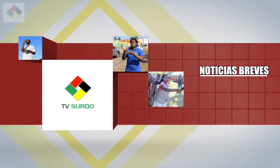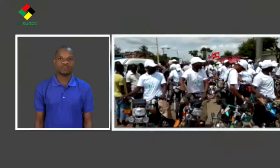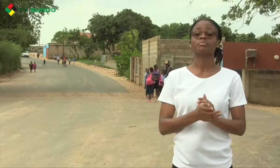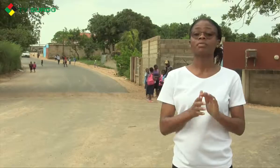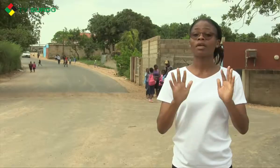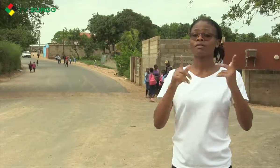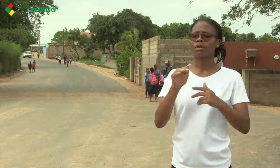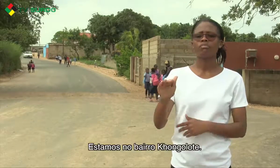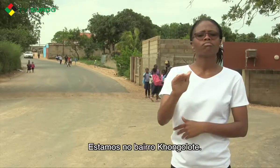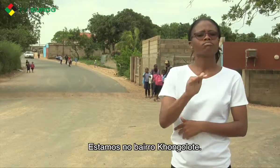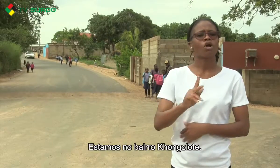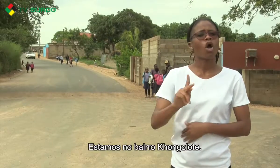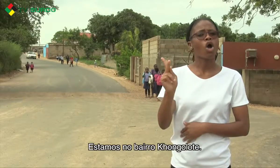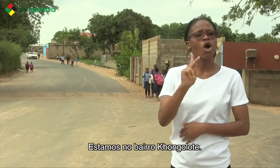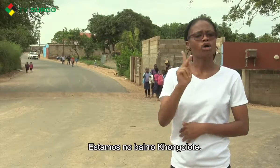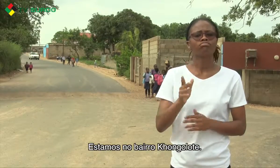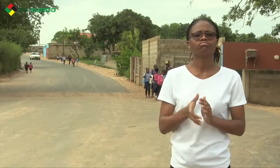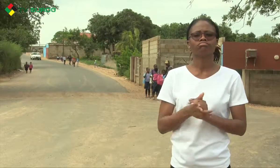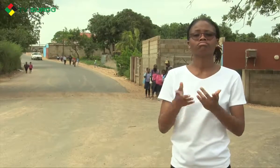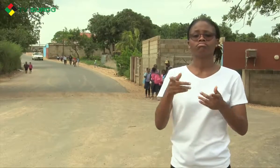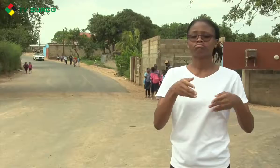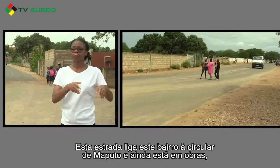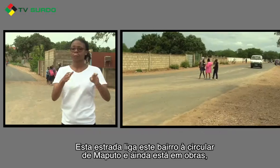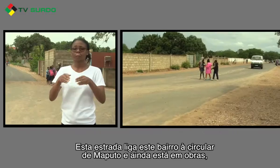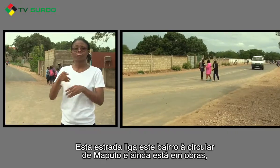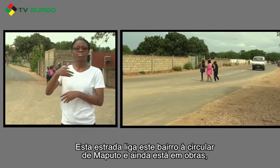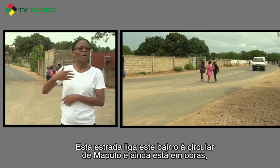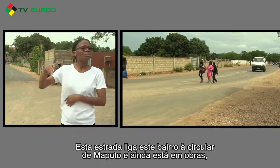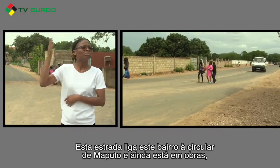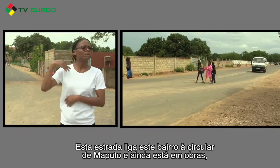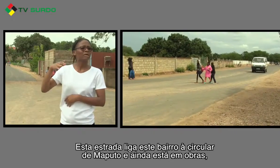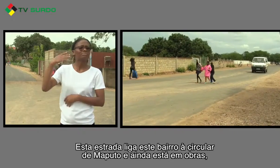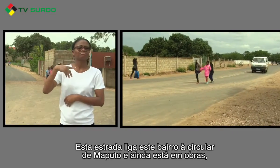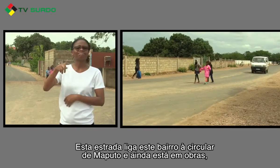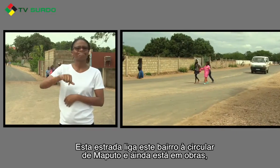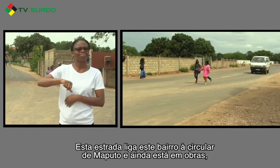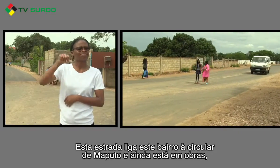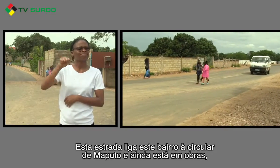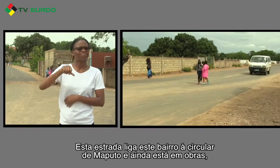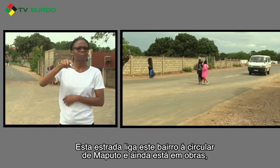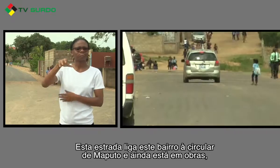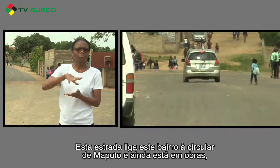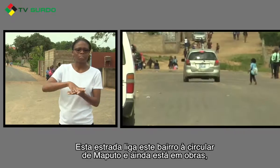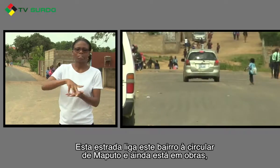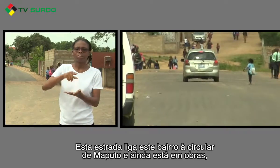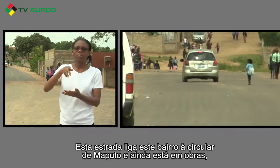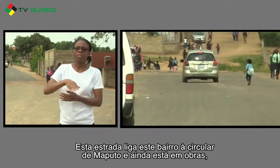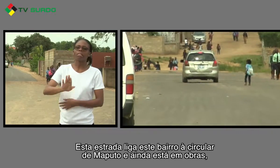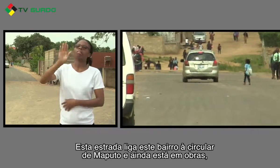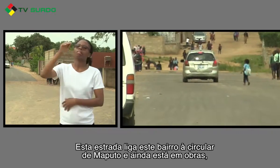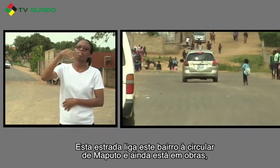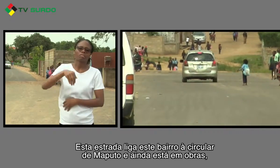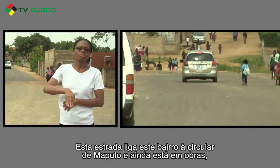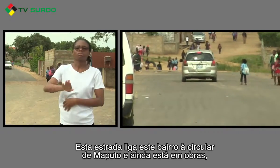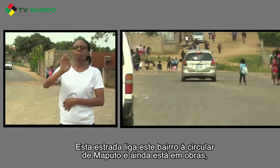Estamos no bairro Congolote. Esta estrada liga este bairro a circular do Maputo e ainda está em obras.